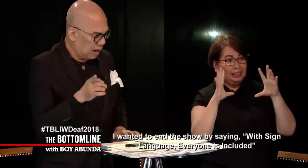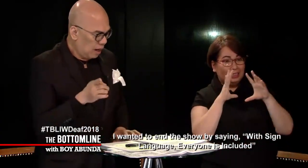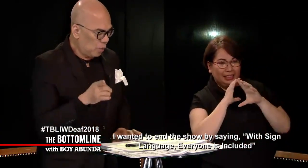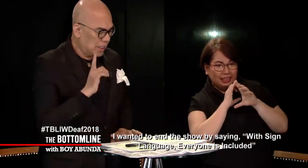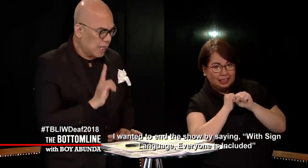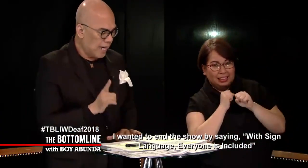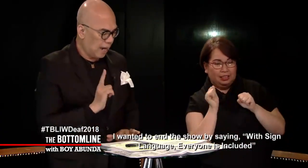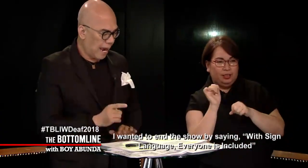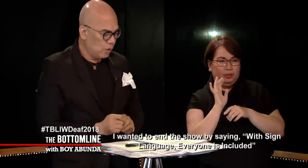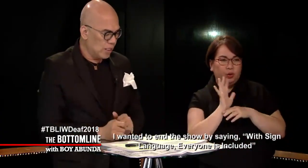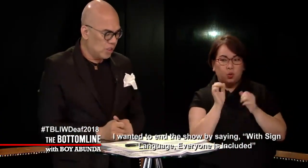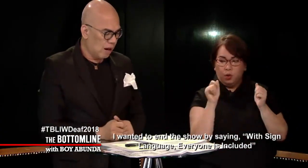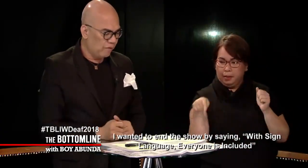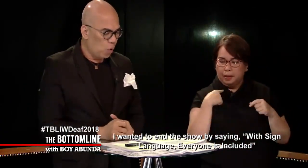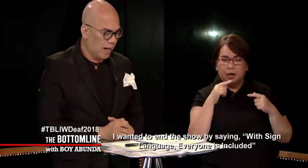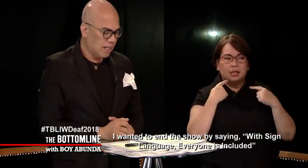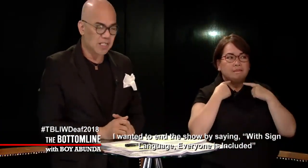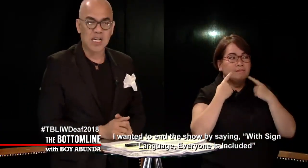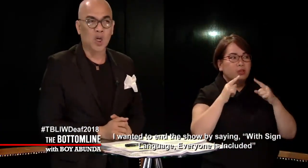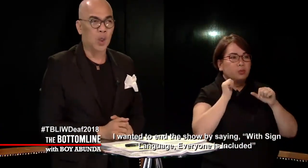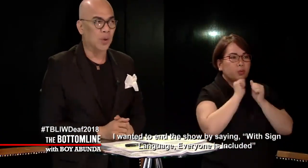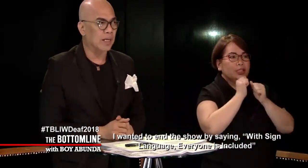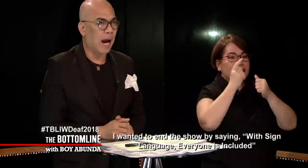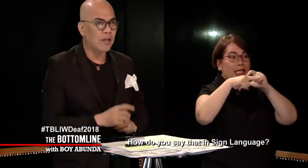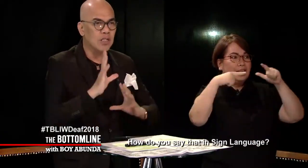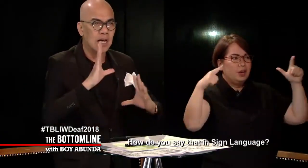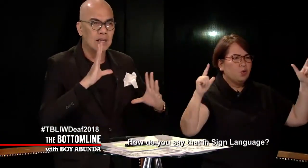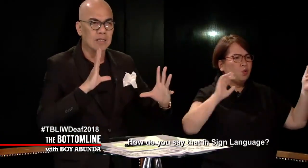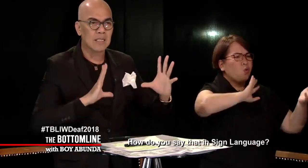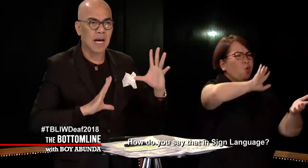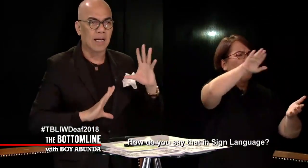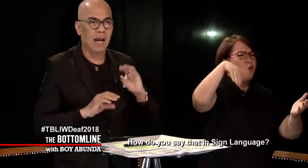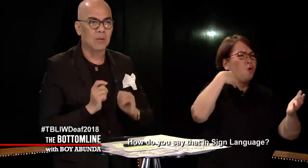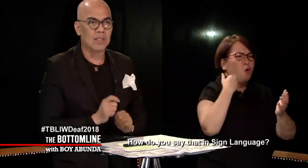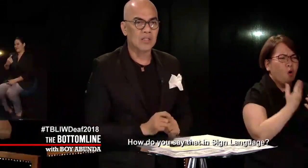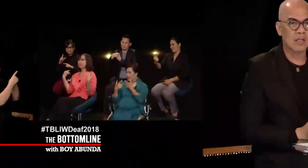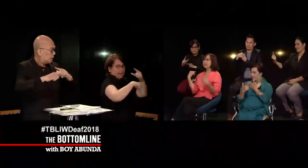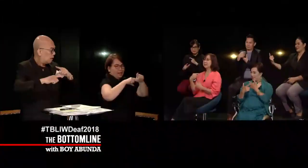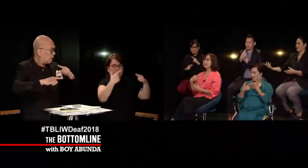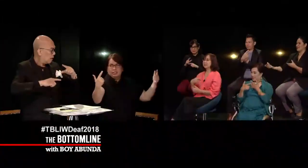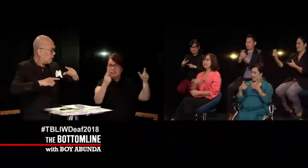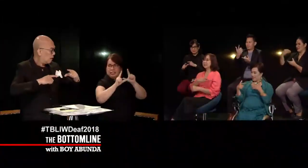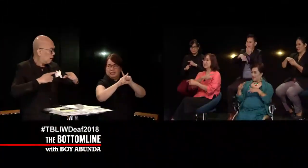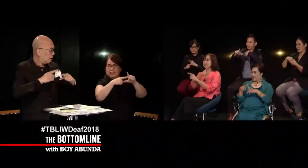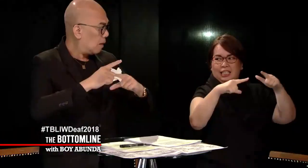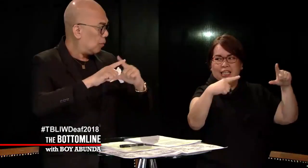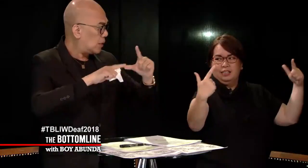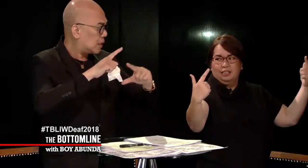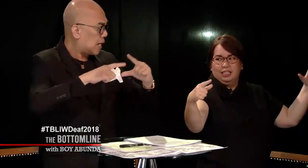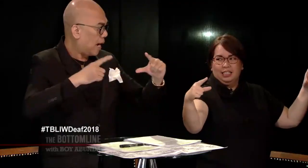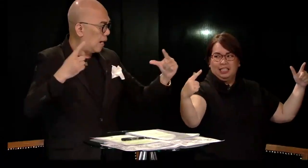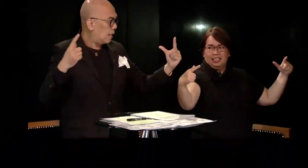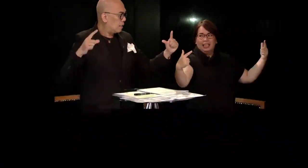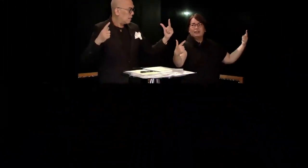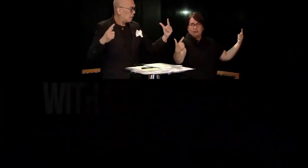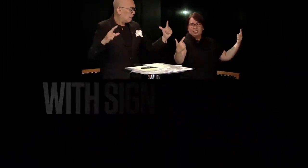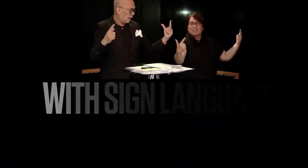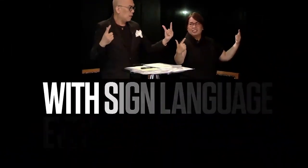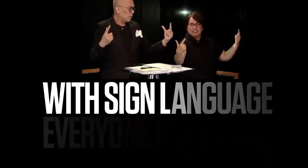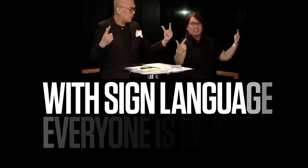saying, with sign language, everyone is included. How do you say that in sign language? With